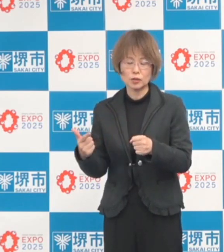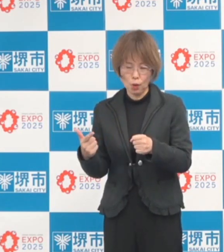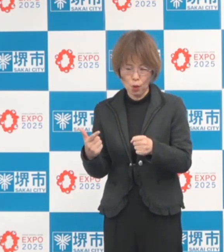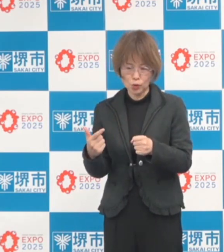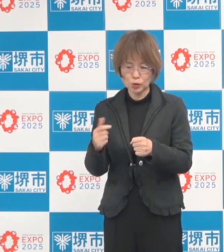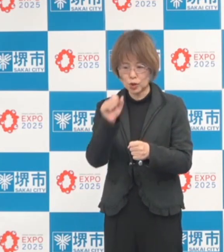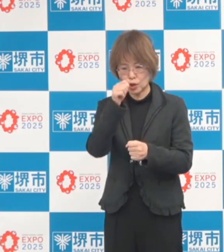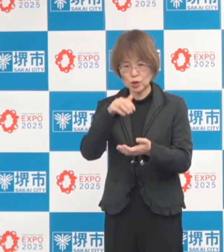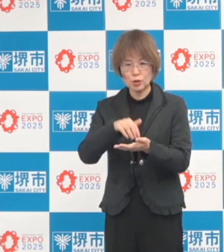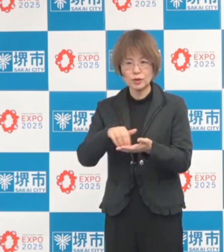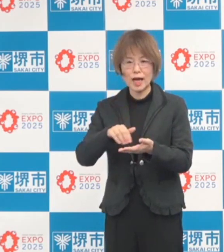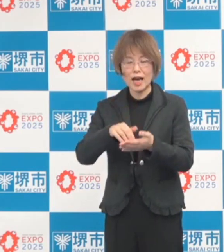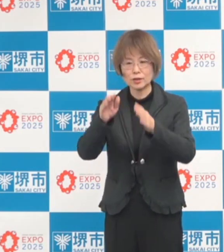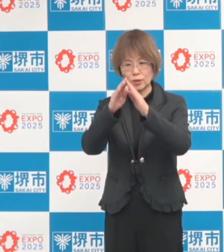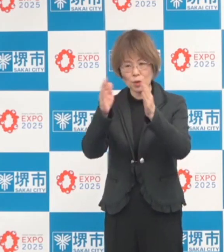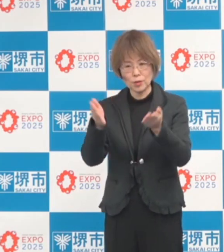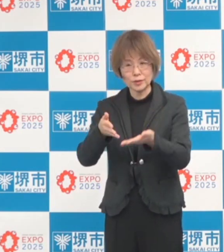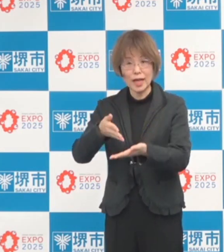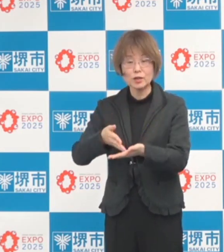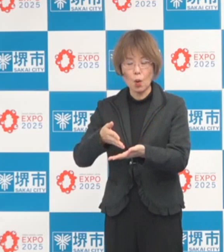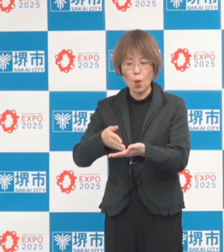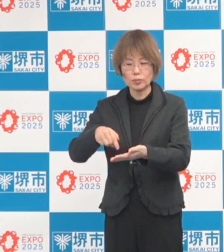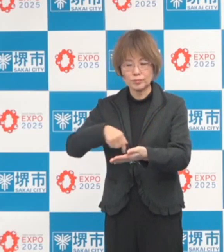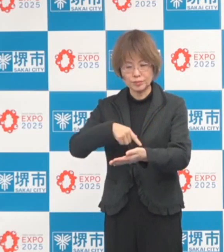の概要についてです。